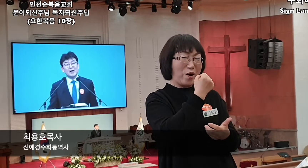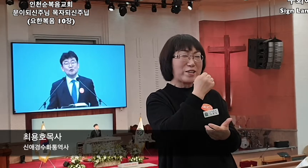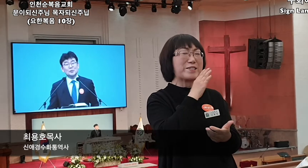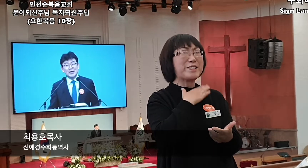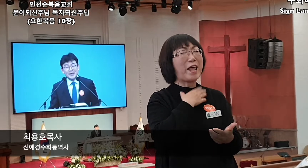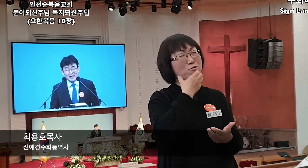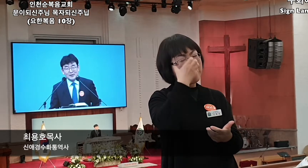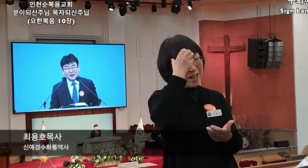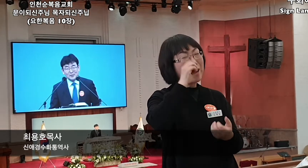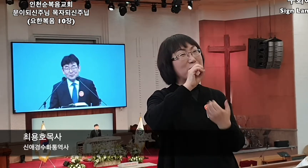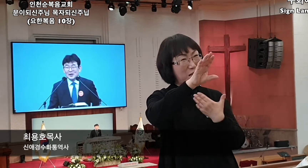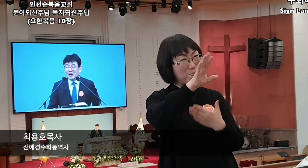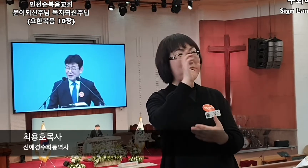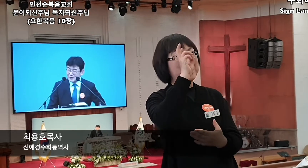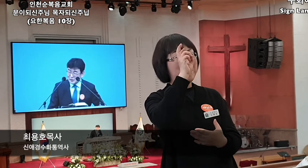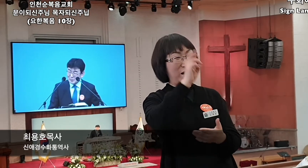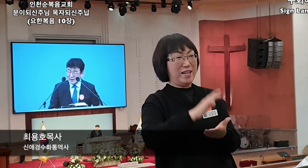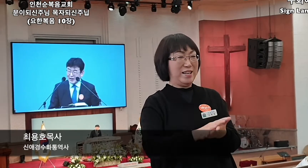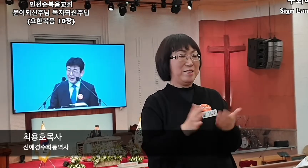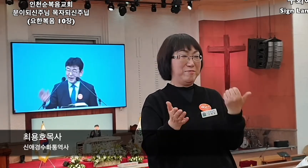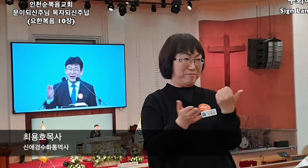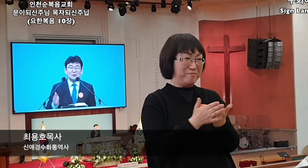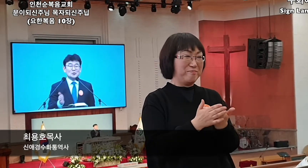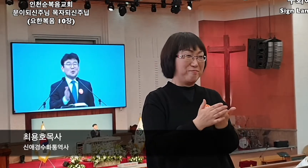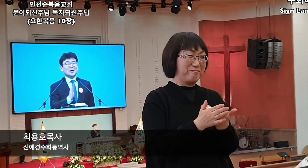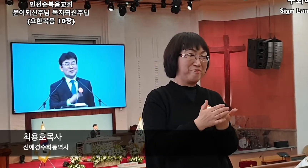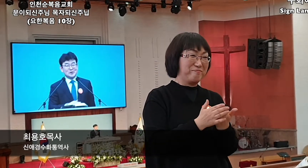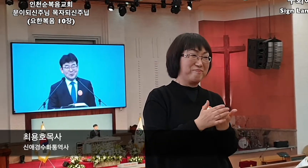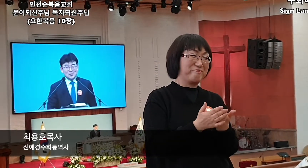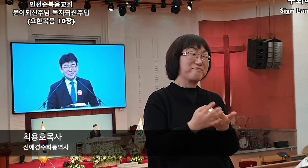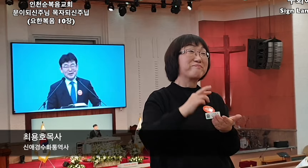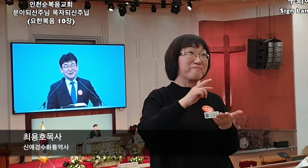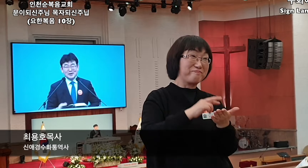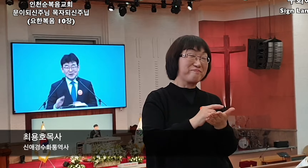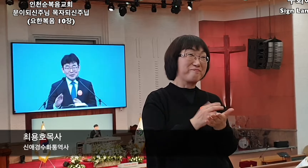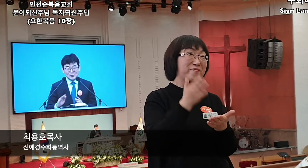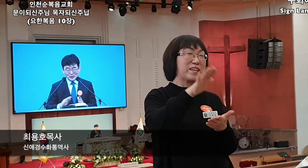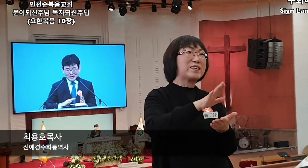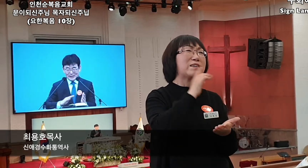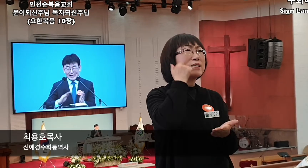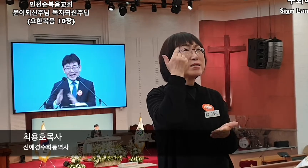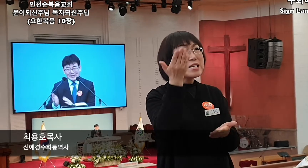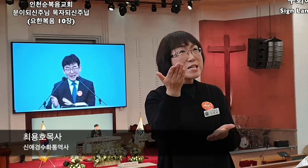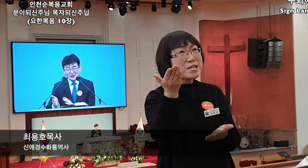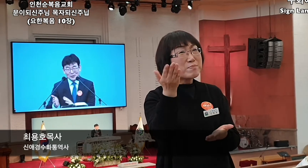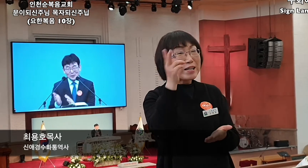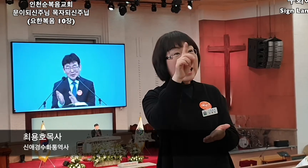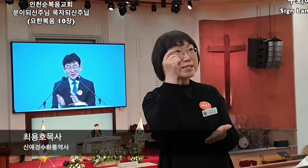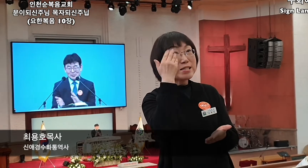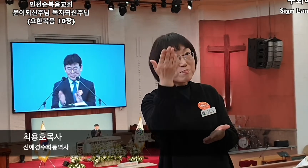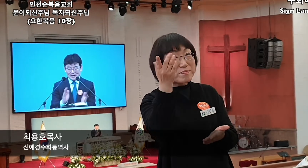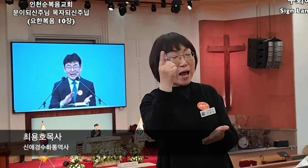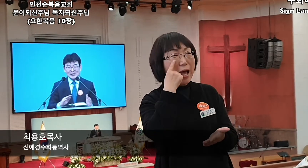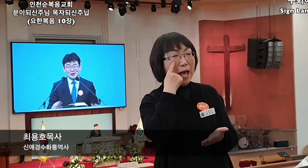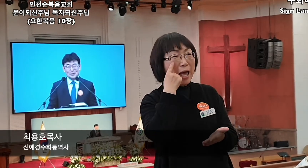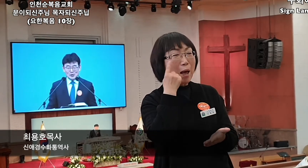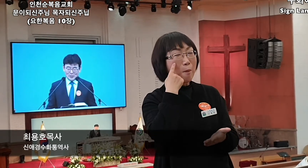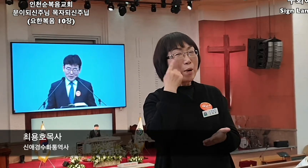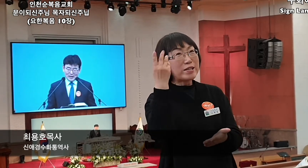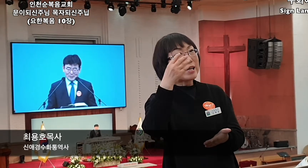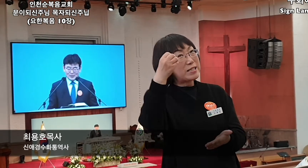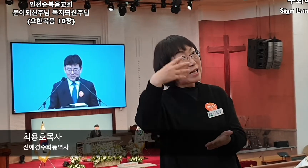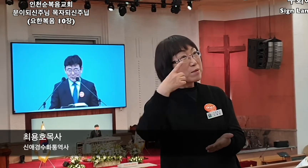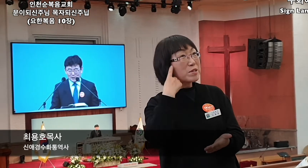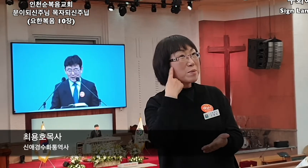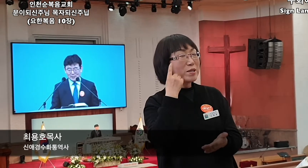그것이 내 꿈이다 얘기하셔요. 아, 그러십니까? 라고 돌아설지 모르지만 질문을 다시 하시고 질문을 다시